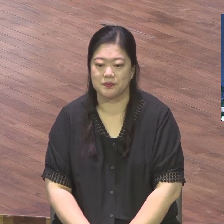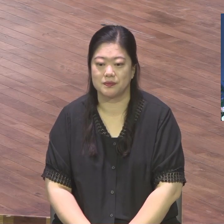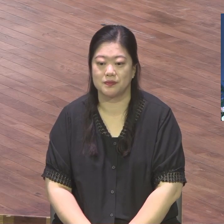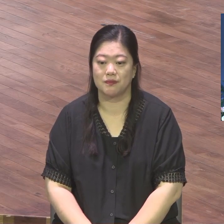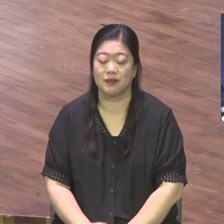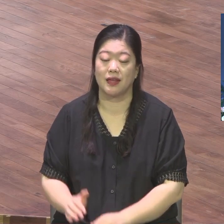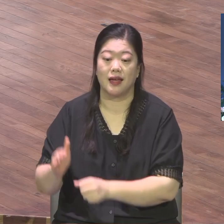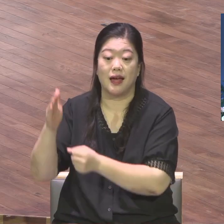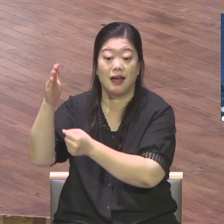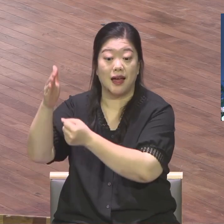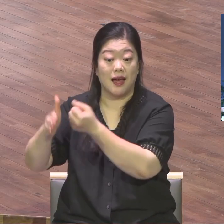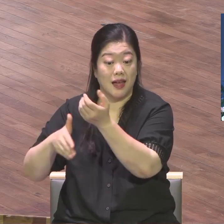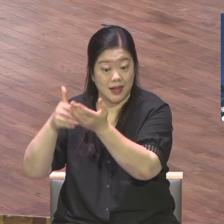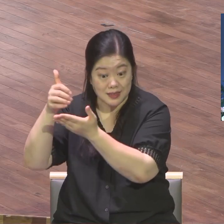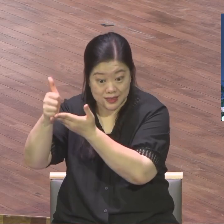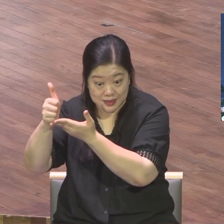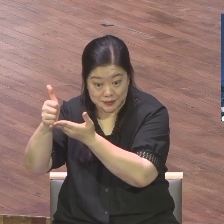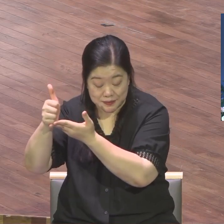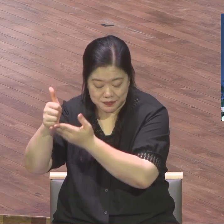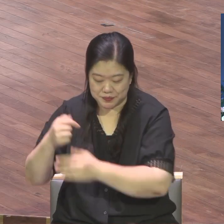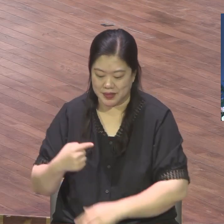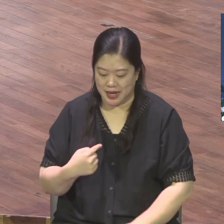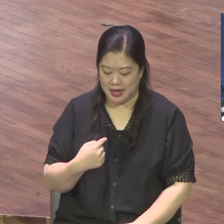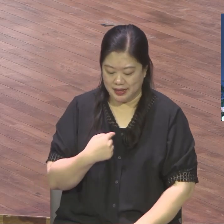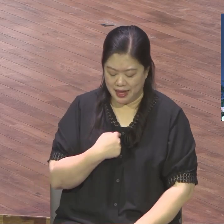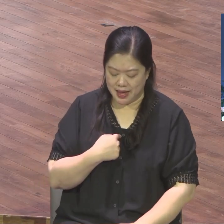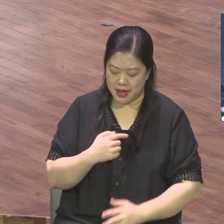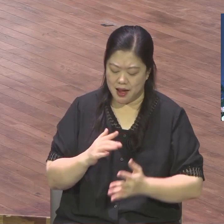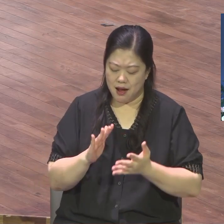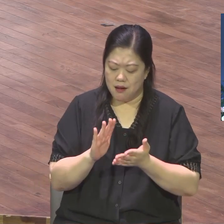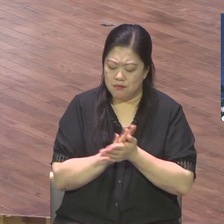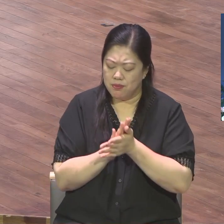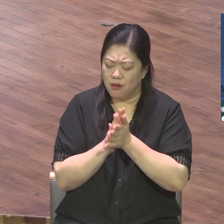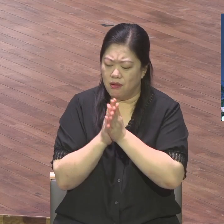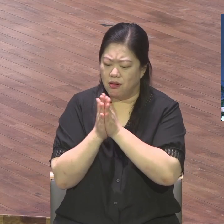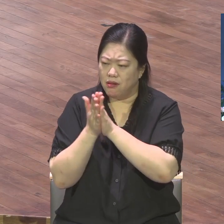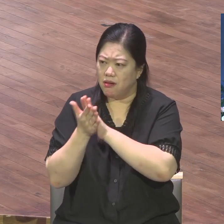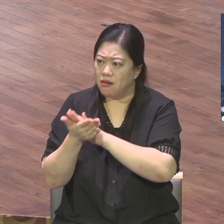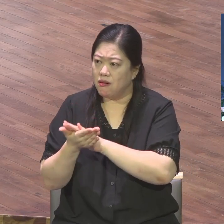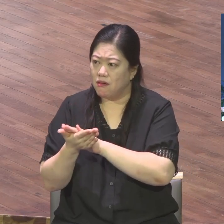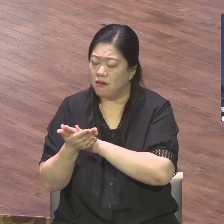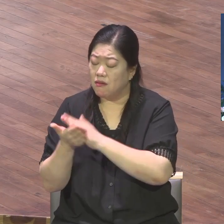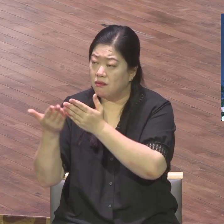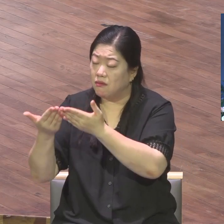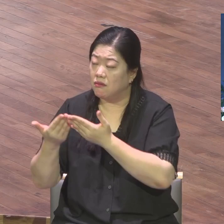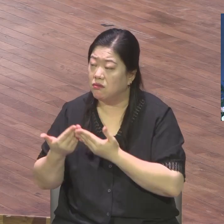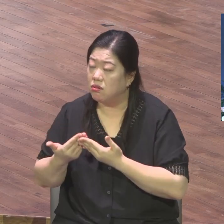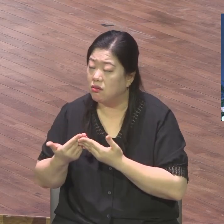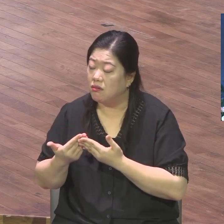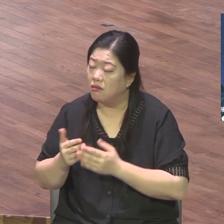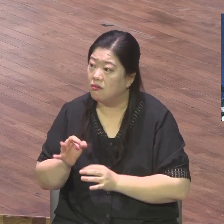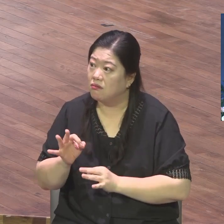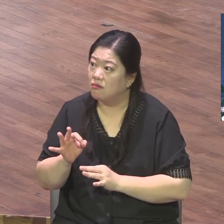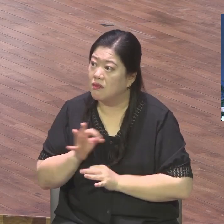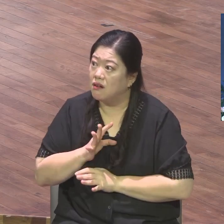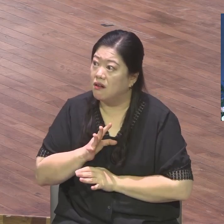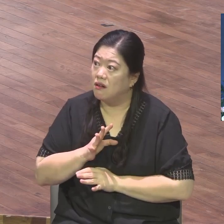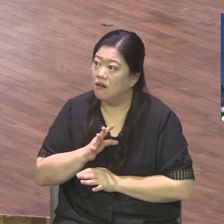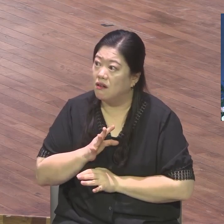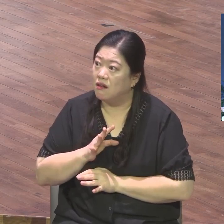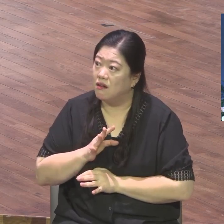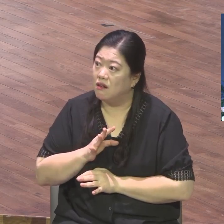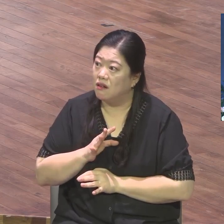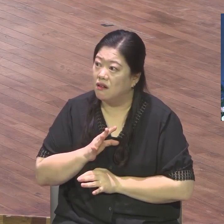하나님이 나를 변화시킨 것이 너무나 놀라워서 나는 그 어떤